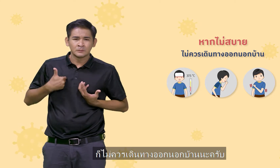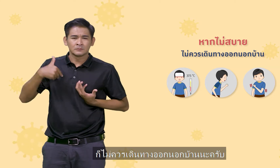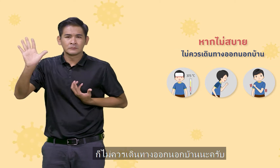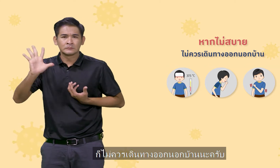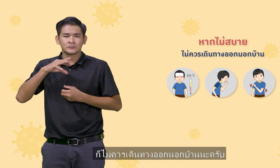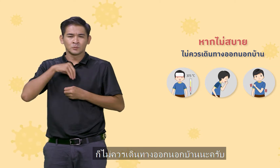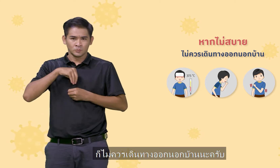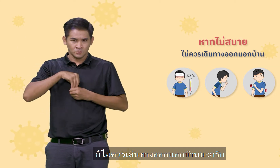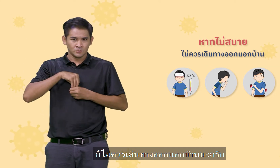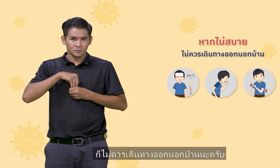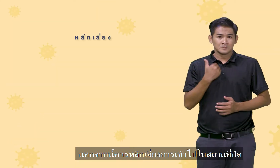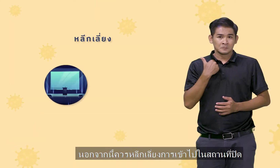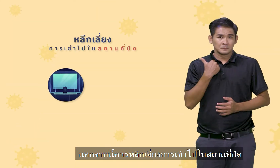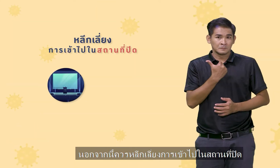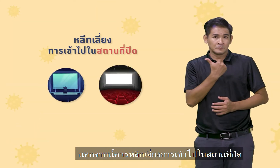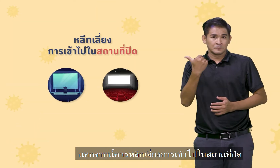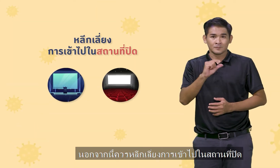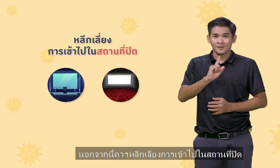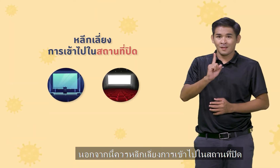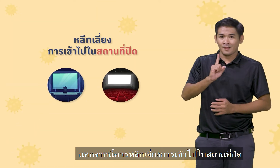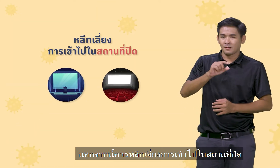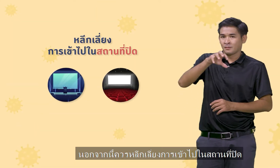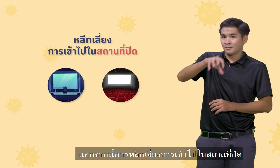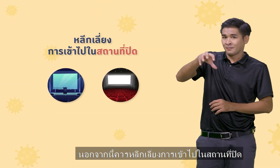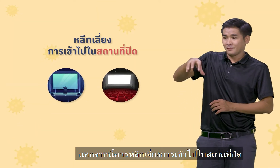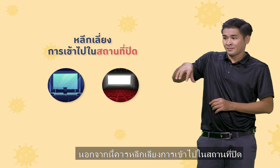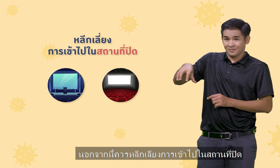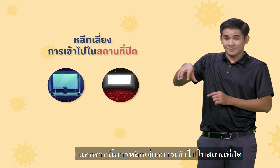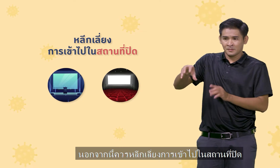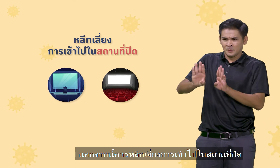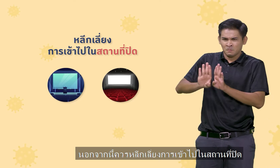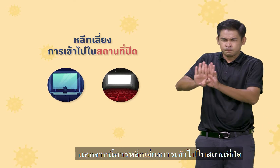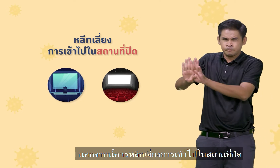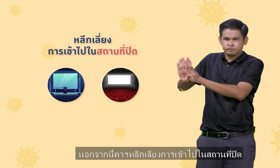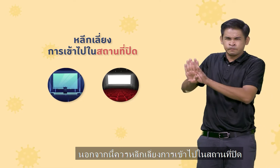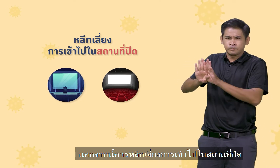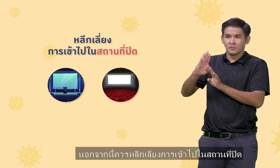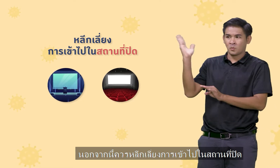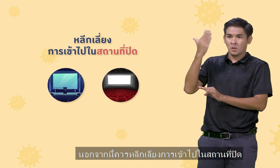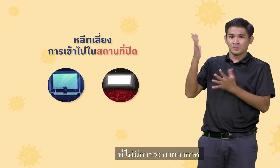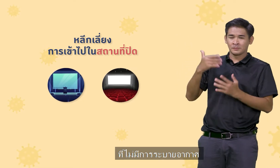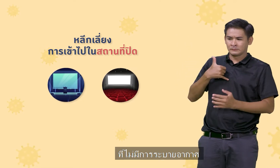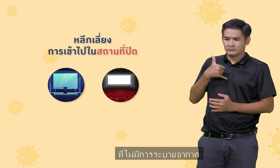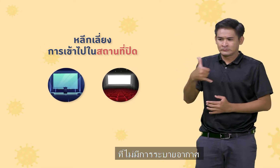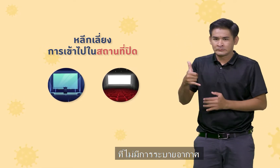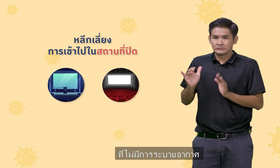ครับนอกจากนี้ควรหลีกเลี่ยงการเข้าไปในสถานที่ปิดที่ไม่มีการระบายอาก